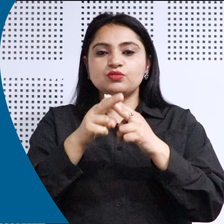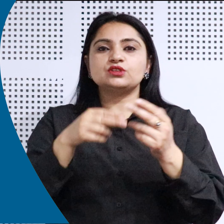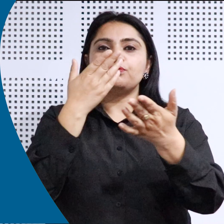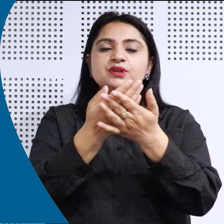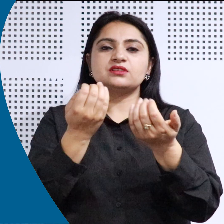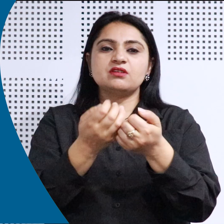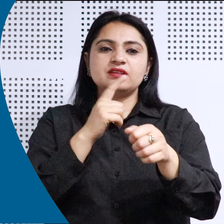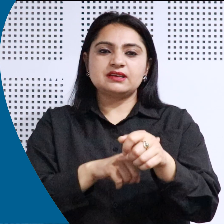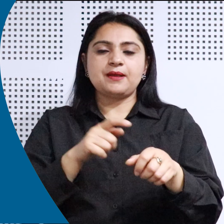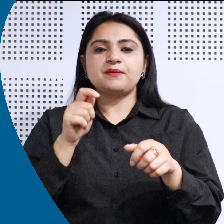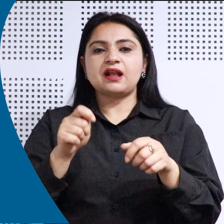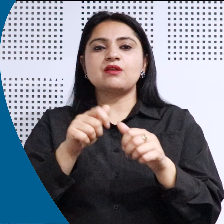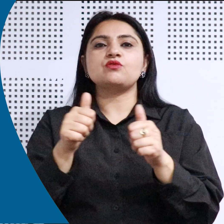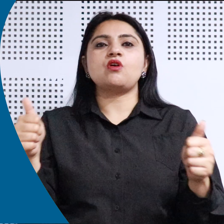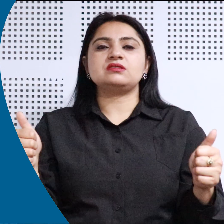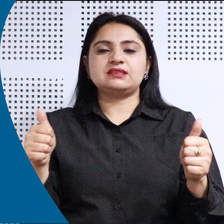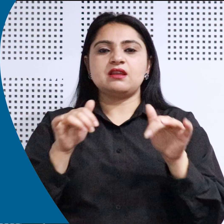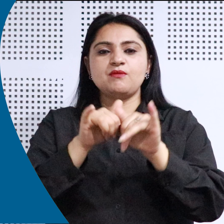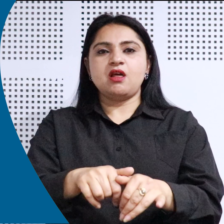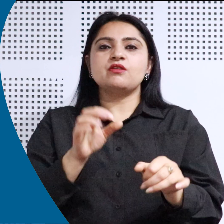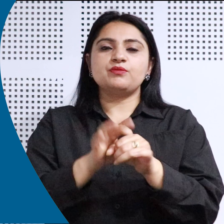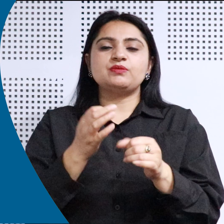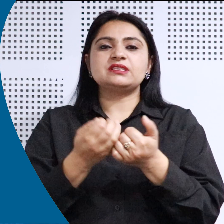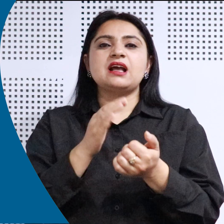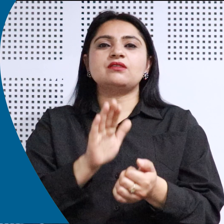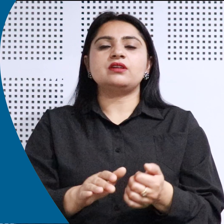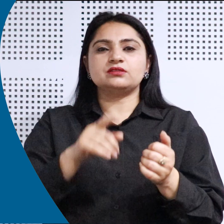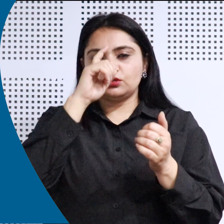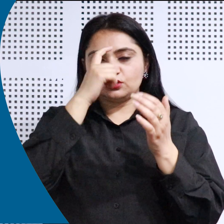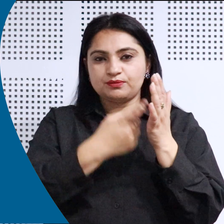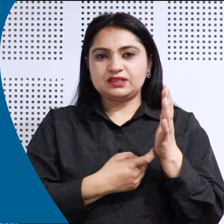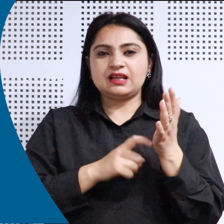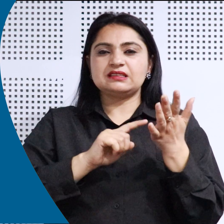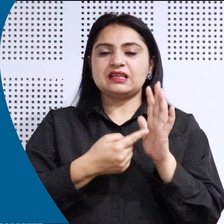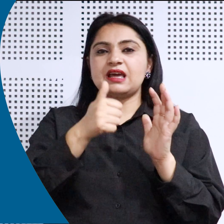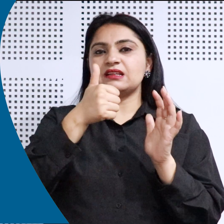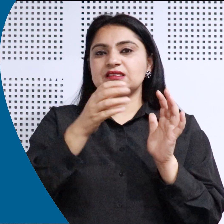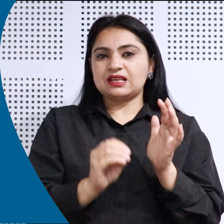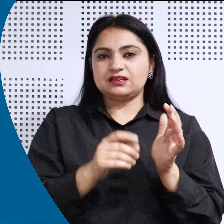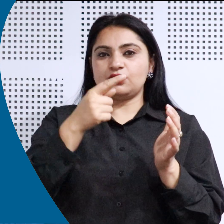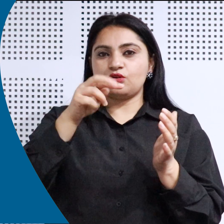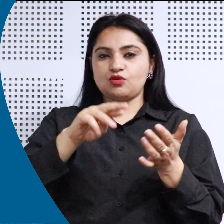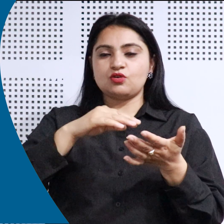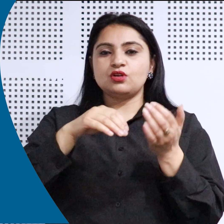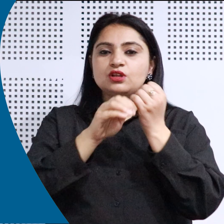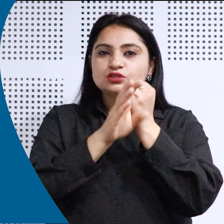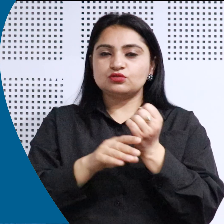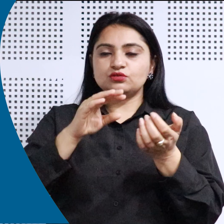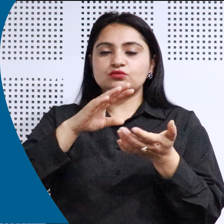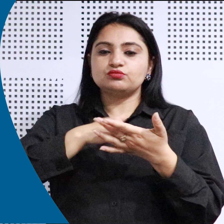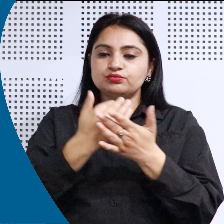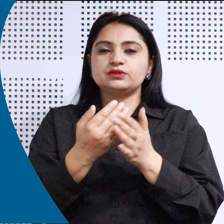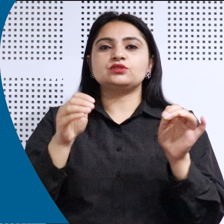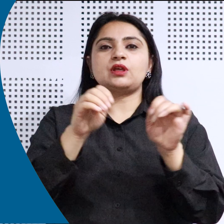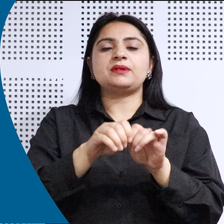समय कानुन बमोजिम हुने बन्दोबस्त गरेको छ। संविधानको धारा 60 ले राजस्व स्रोतको बाँडफाँड सम्बन्धी व्यवस्था गरेको